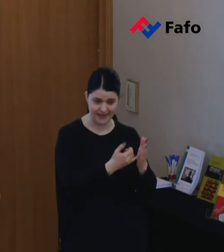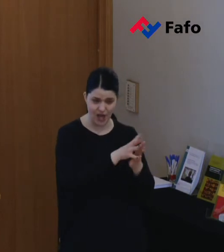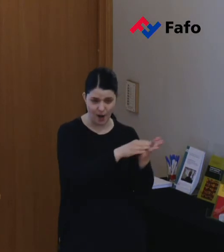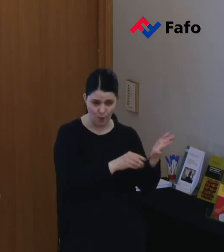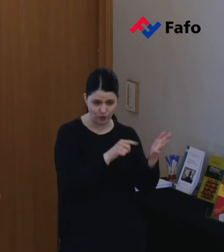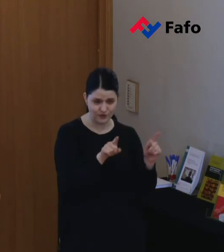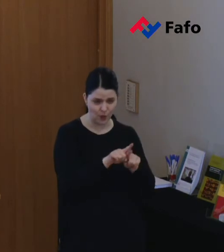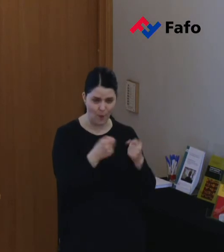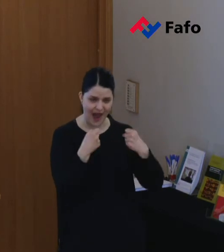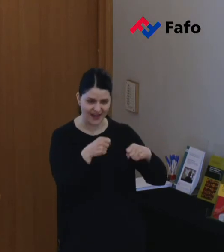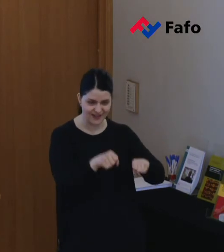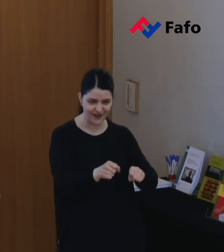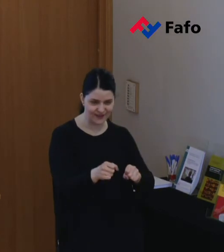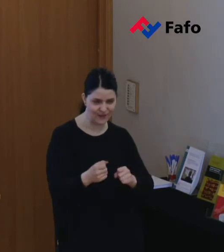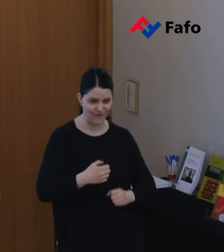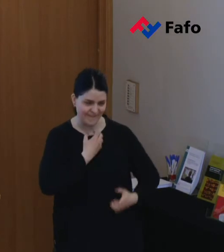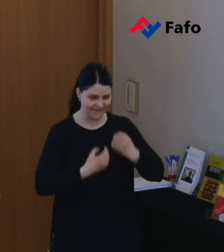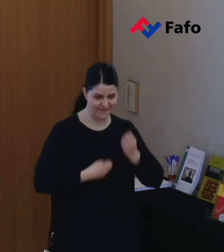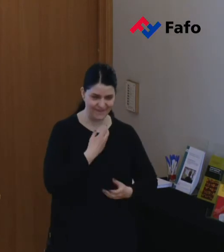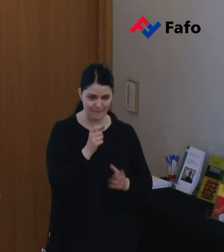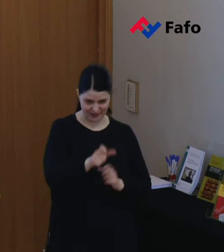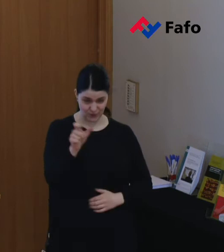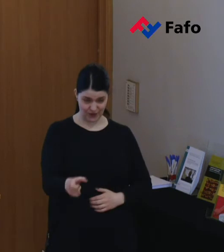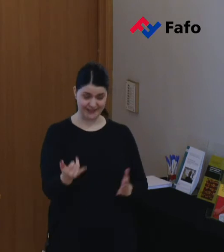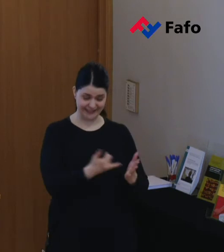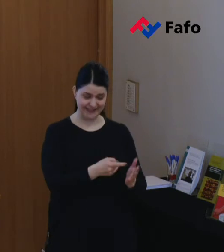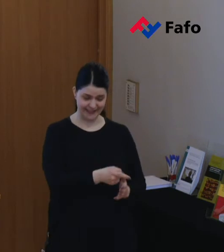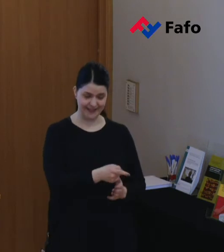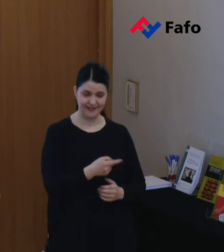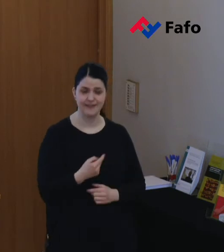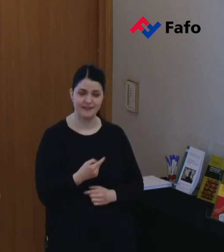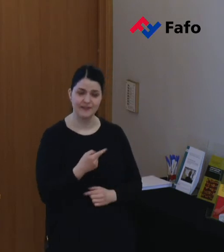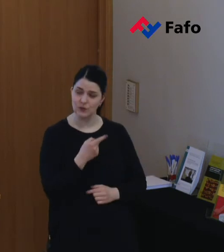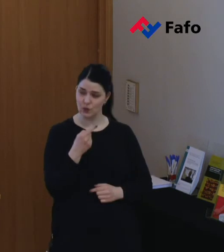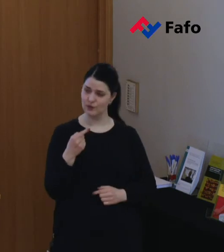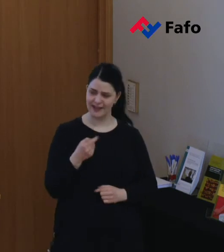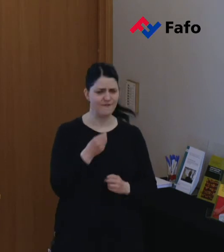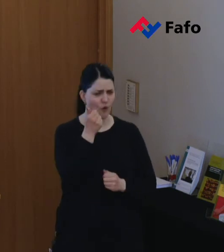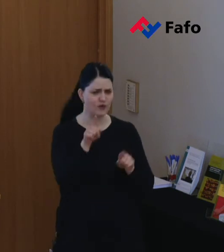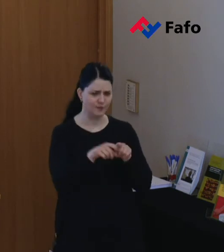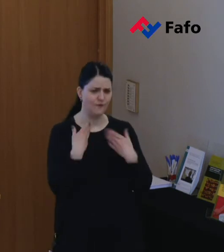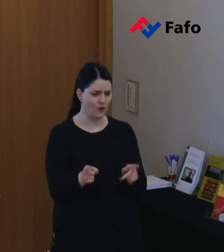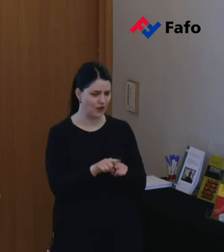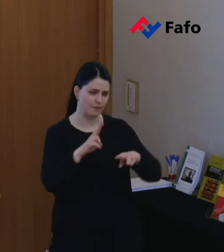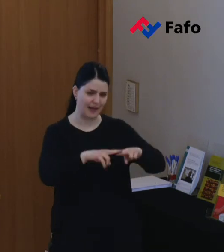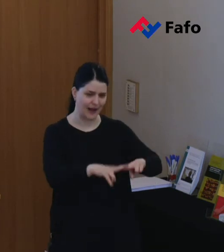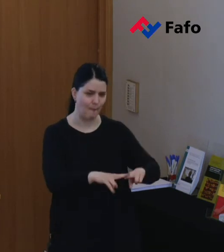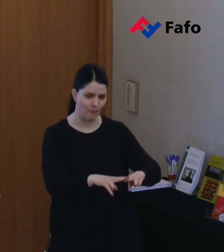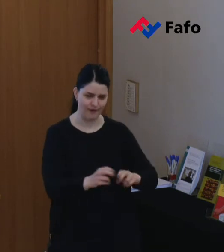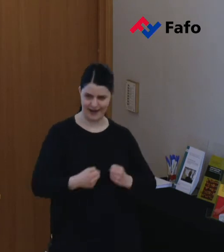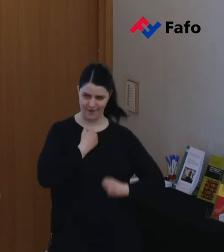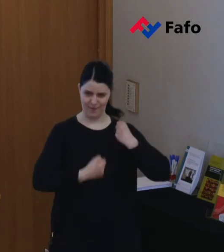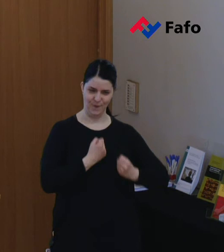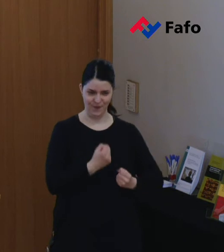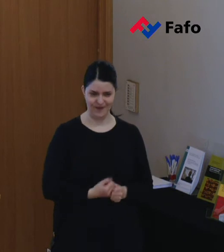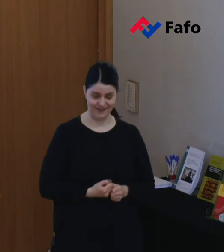som energiske og entusiastiske. Så det er jo folk som er evaluert som energiske og entusiastiske, men sånn er det